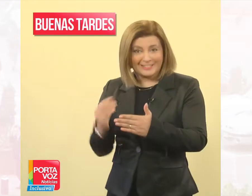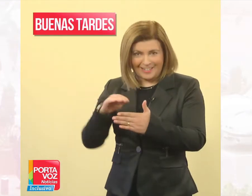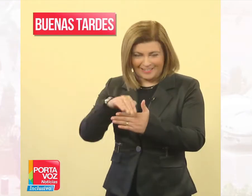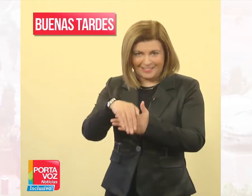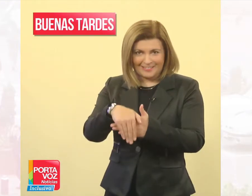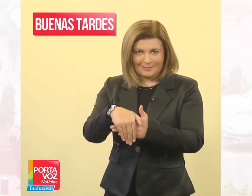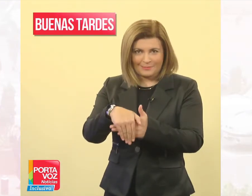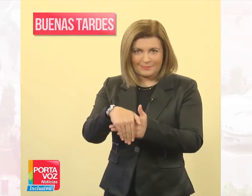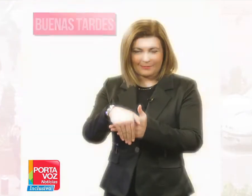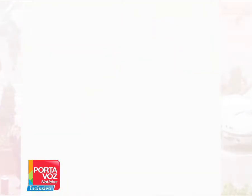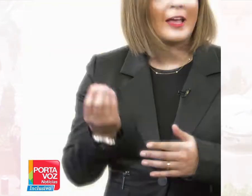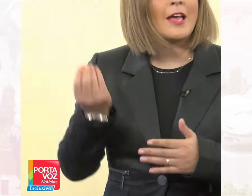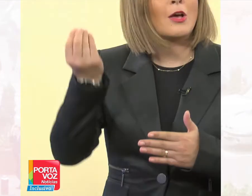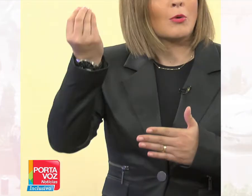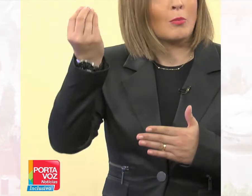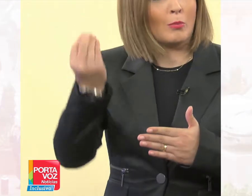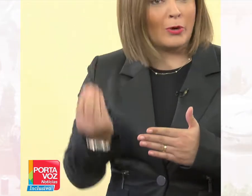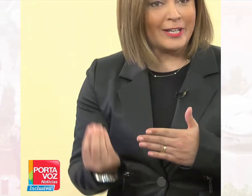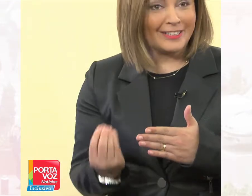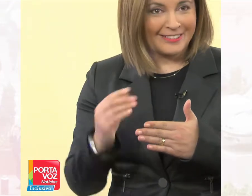buenas tardes